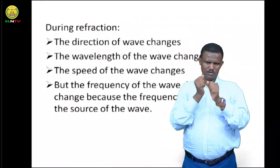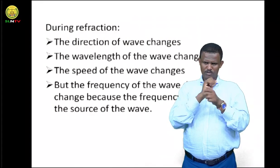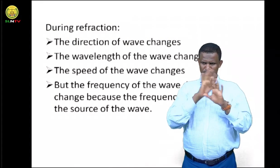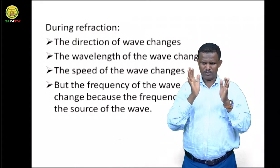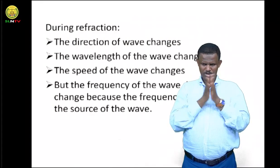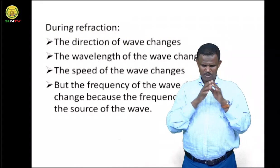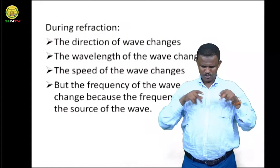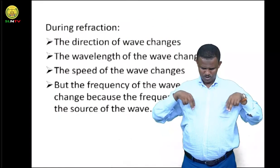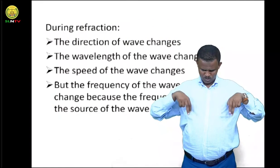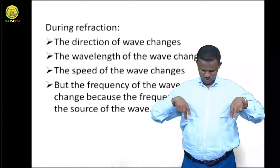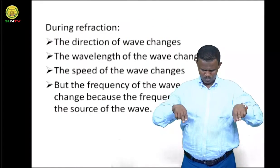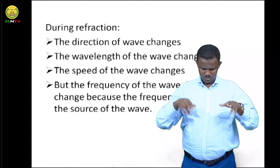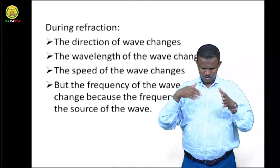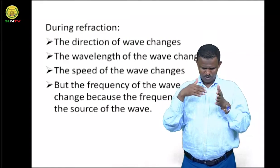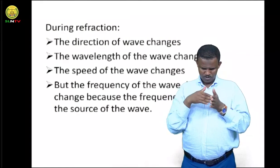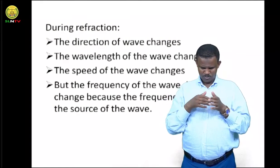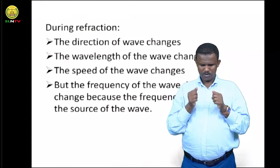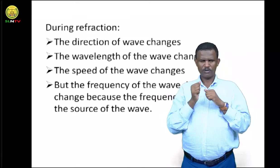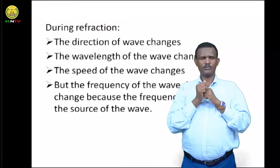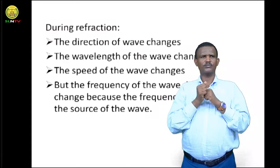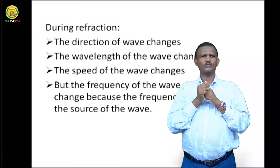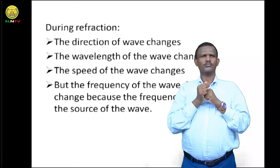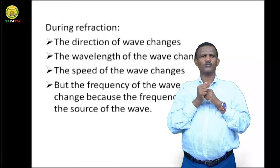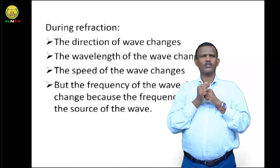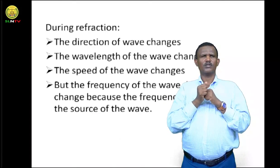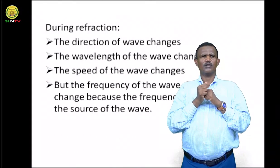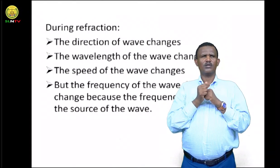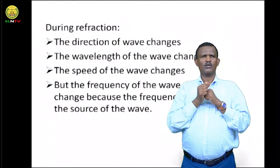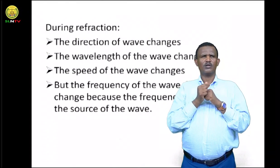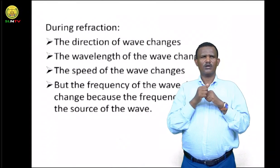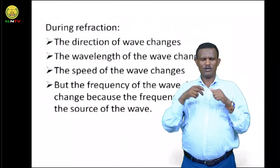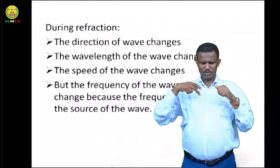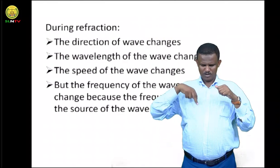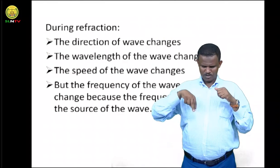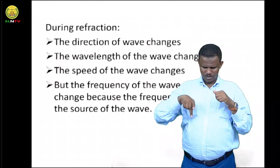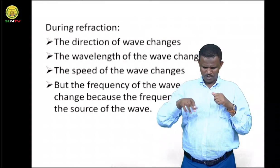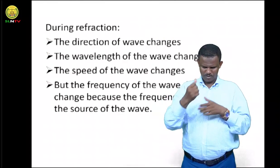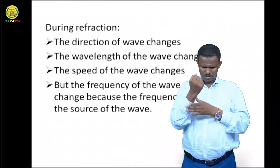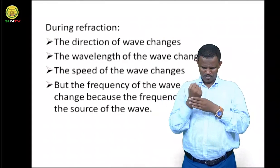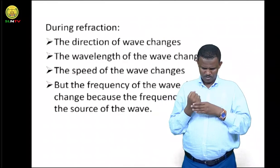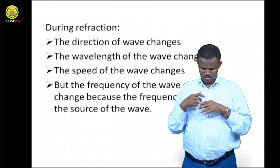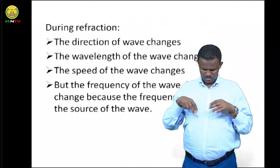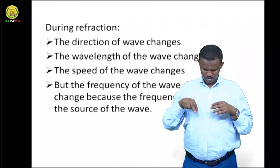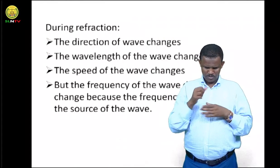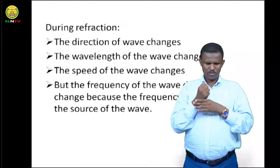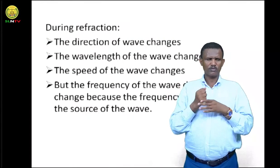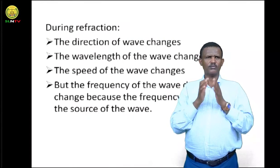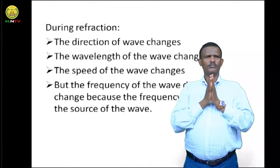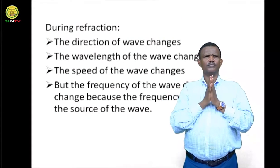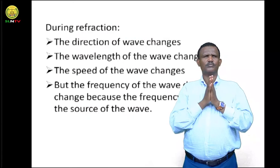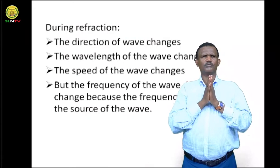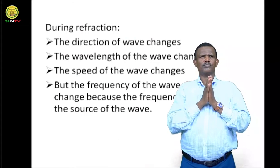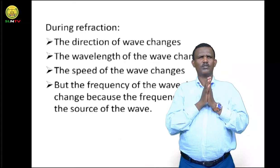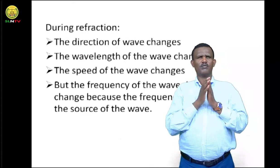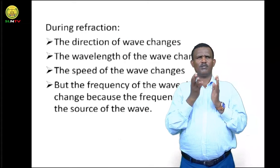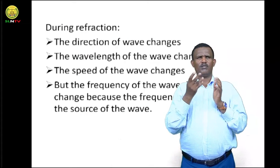socodkoogii isgaabiyey dhinacay u socdeenna way gaabsameen tallaabadii qaadayna way soo gaabsatay marka waxaa la yidhahdaa frequency-gu isma